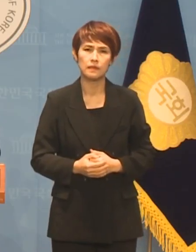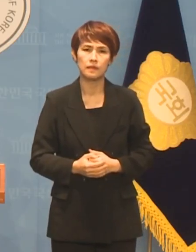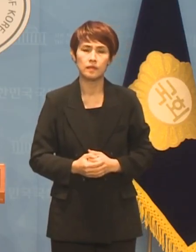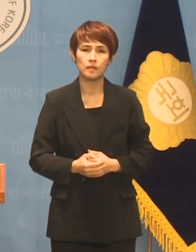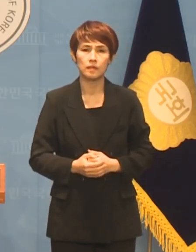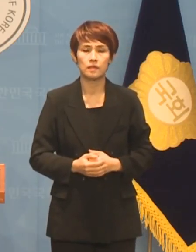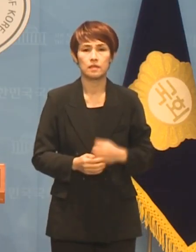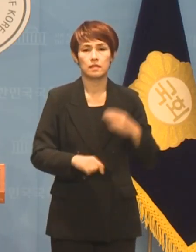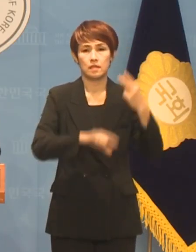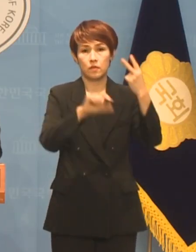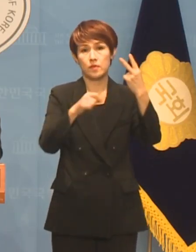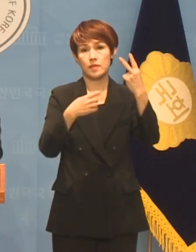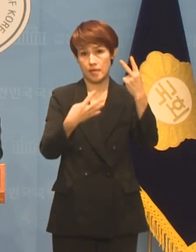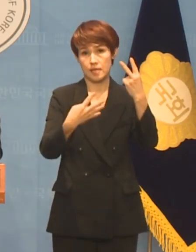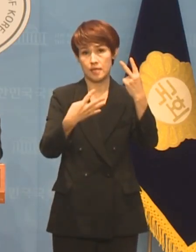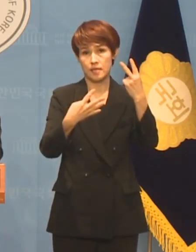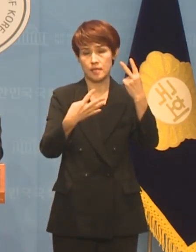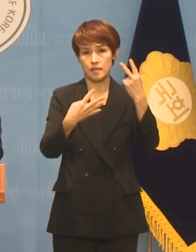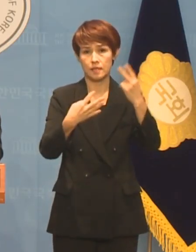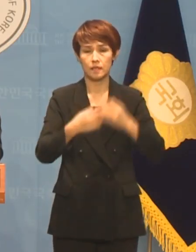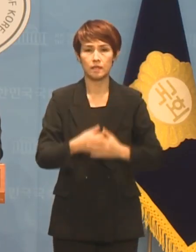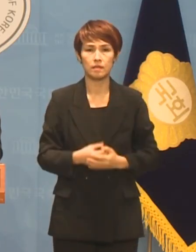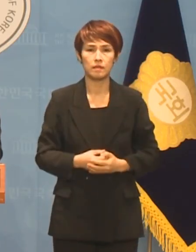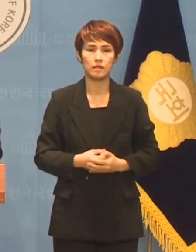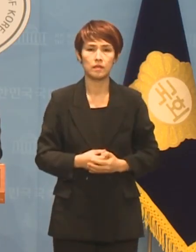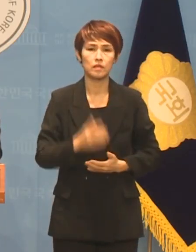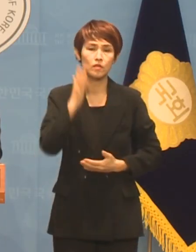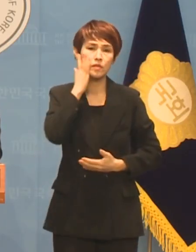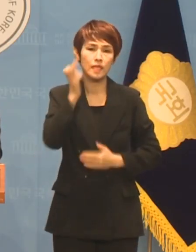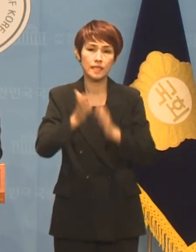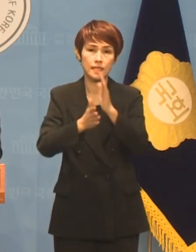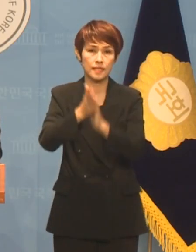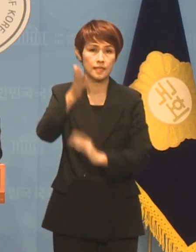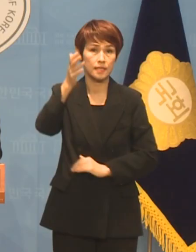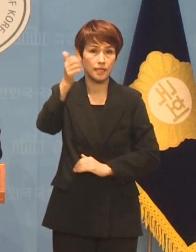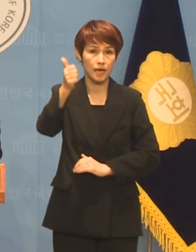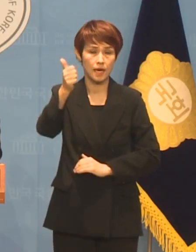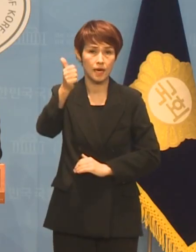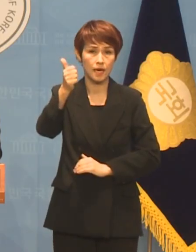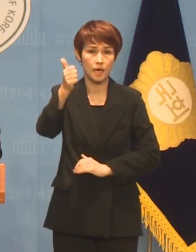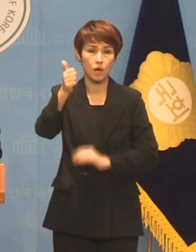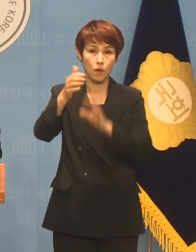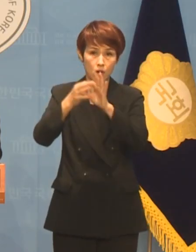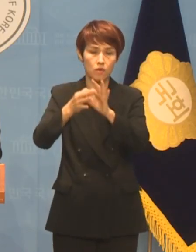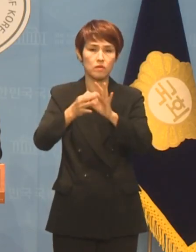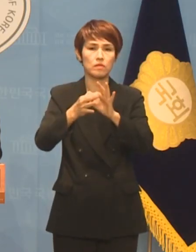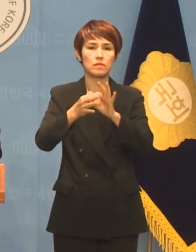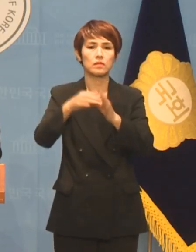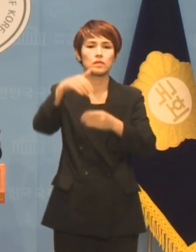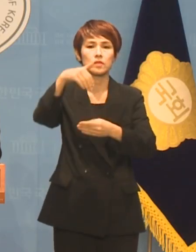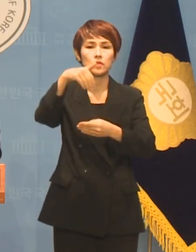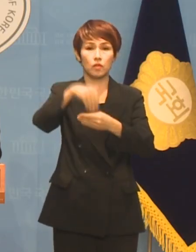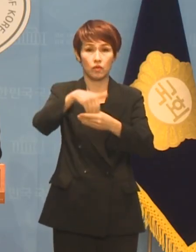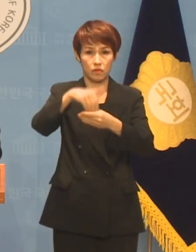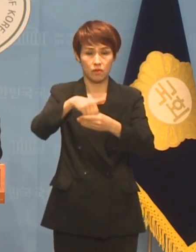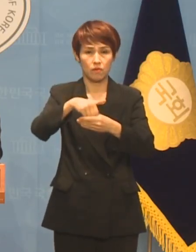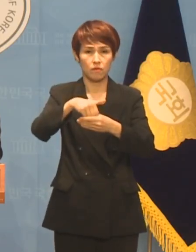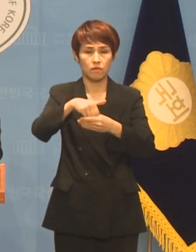지난 4일 희대의 울산시장 선거 공작 사건의 항소심